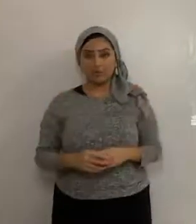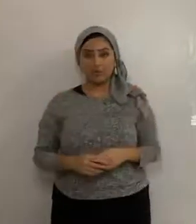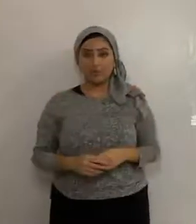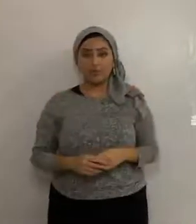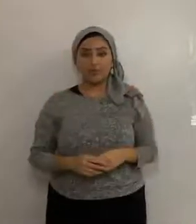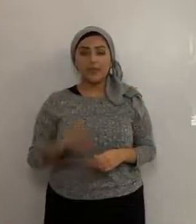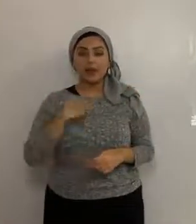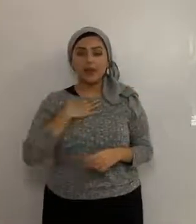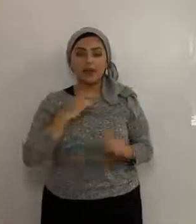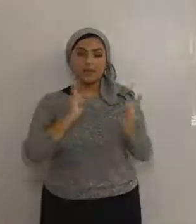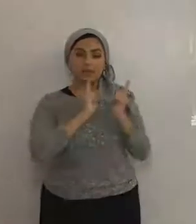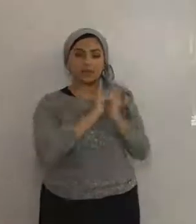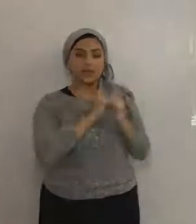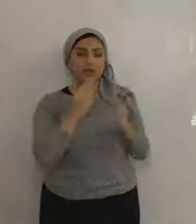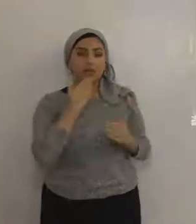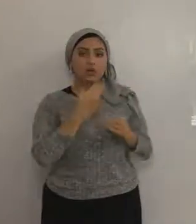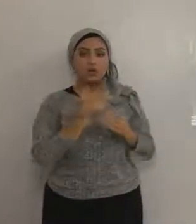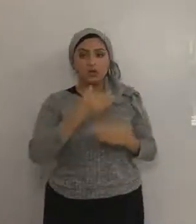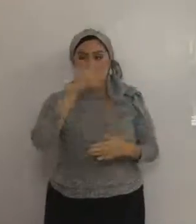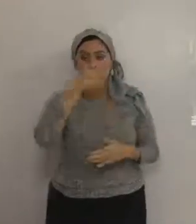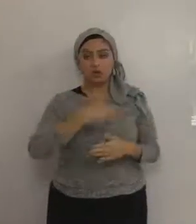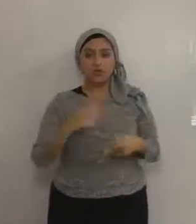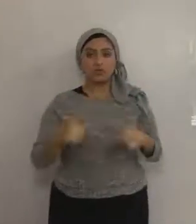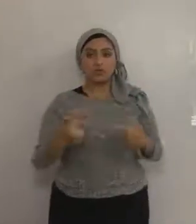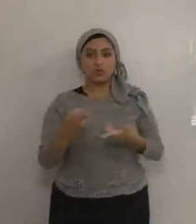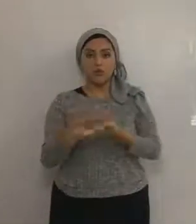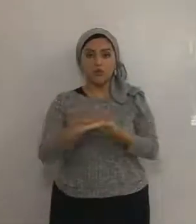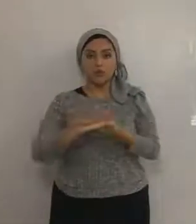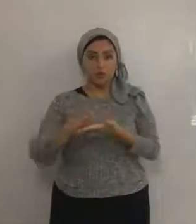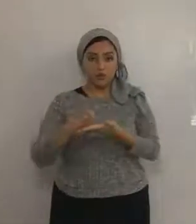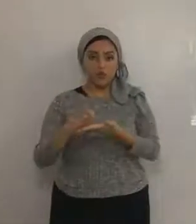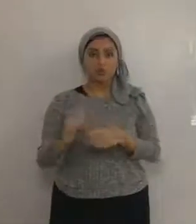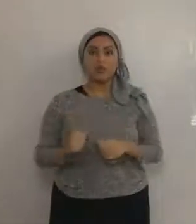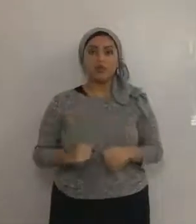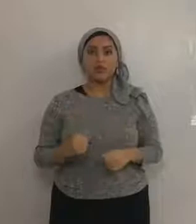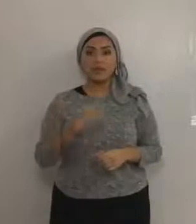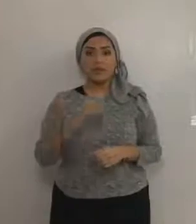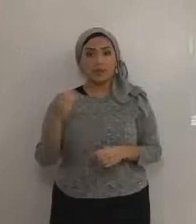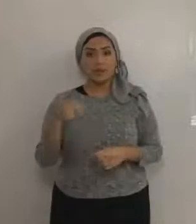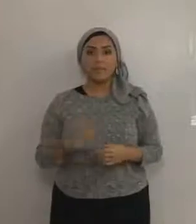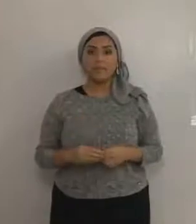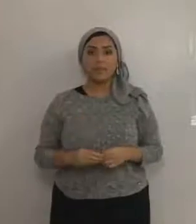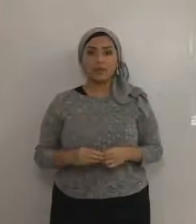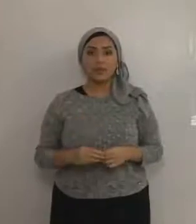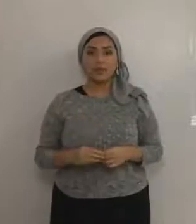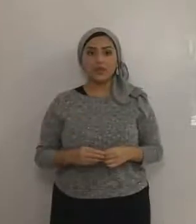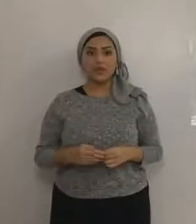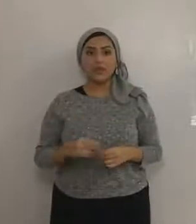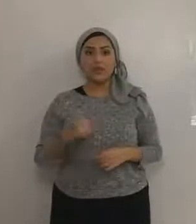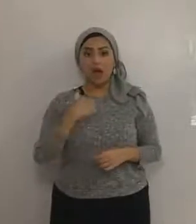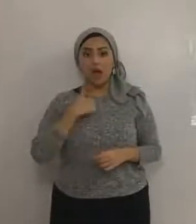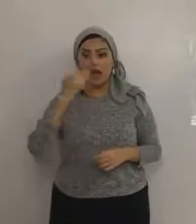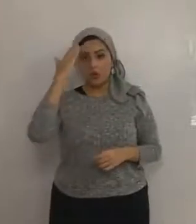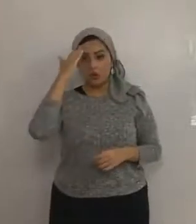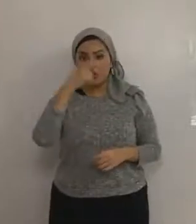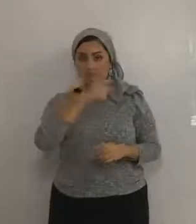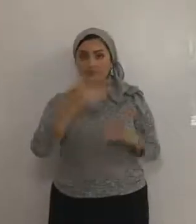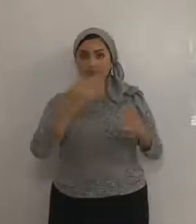digo, es un hombre serio que se ha guardado en santidad y además no lo idolatro, pero yo sé que sabe bastante de su